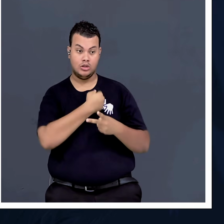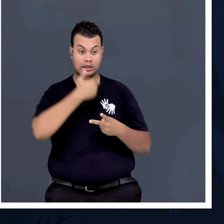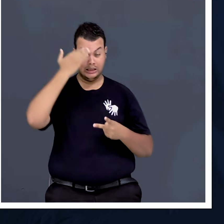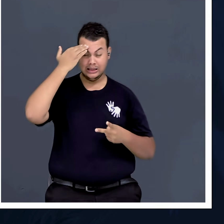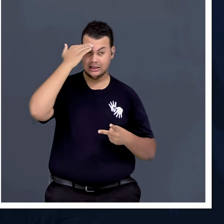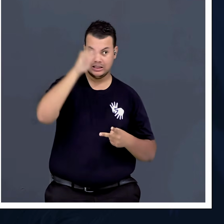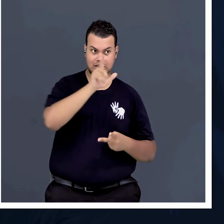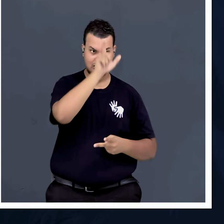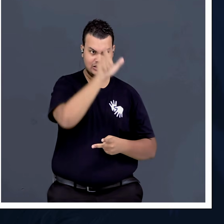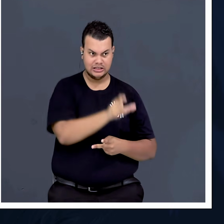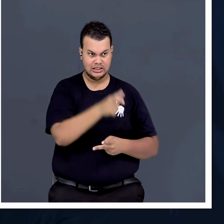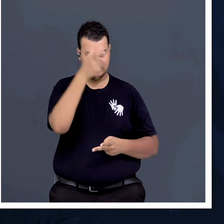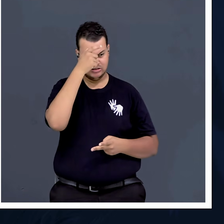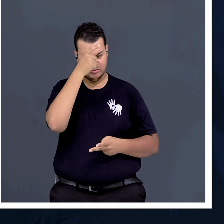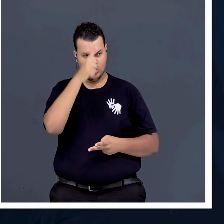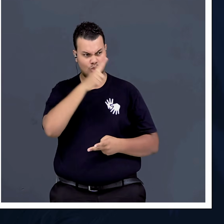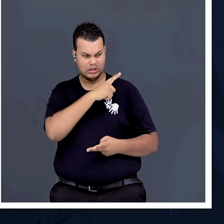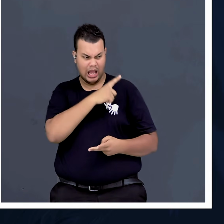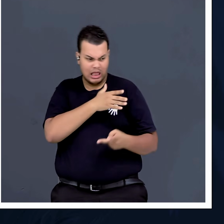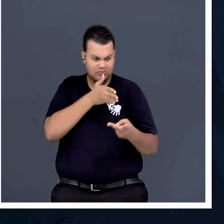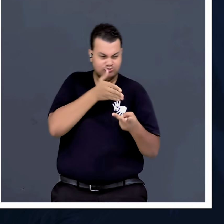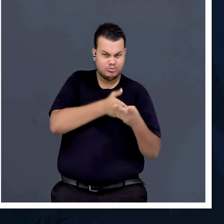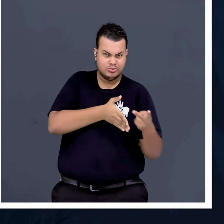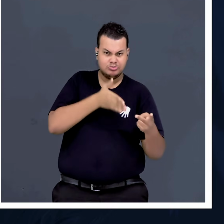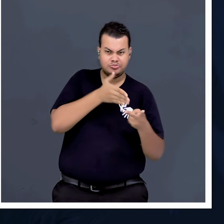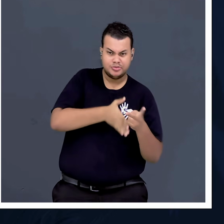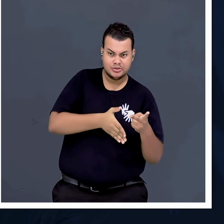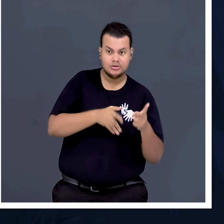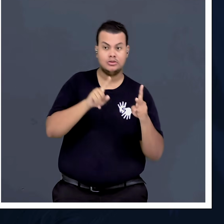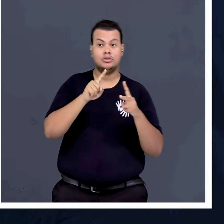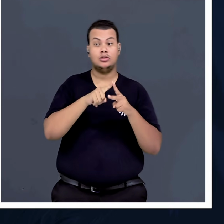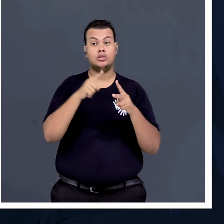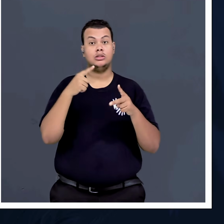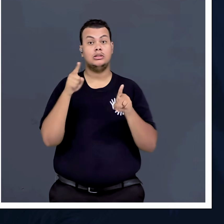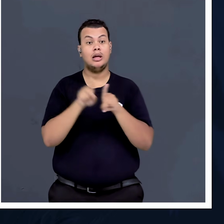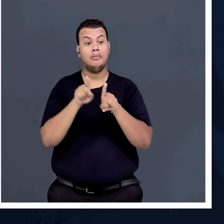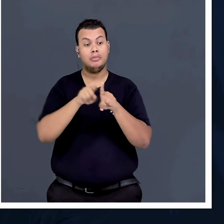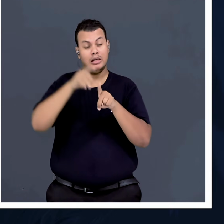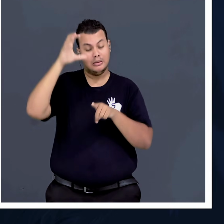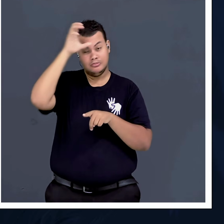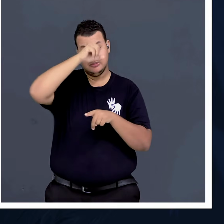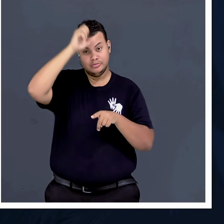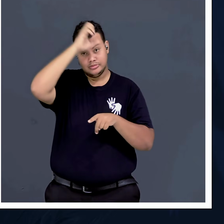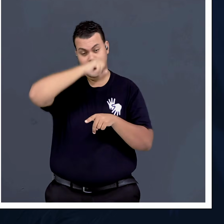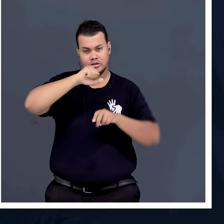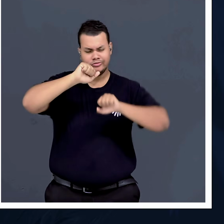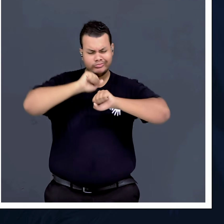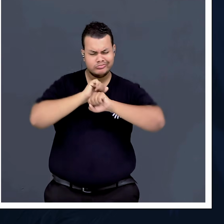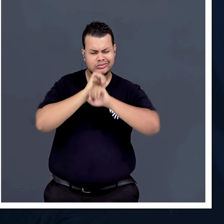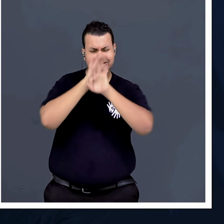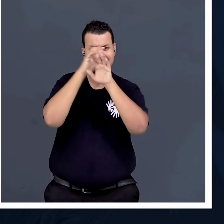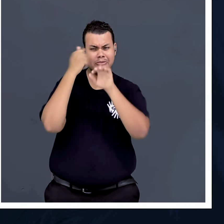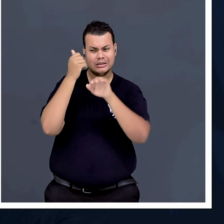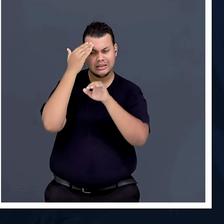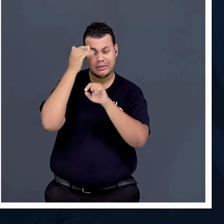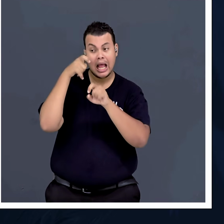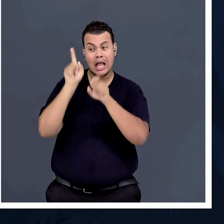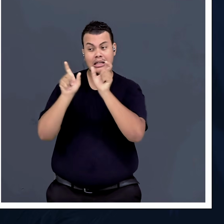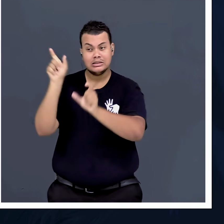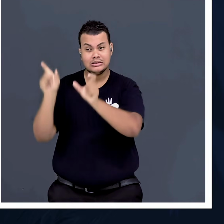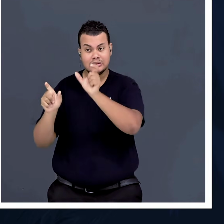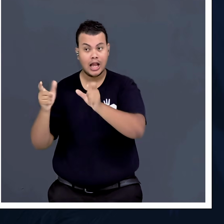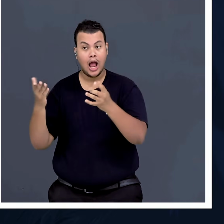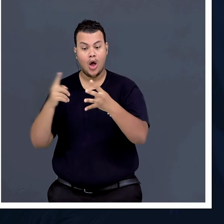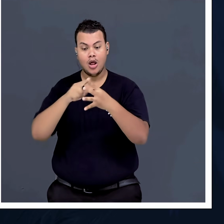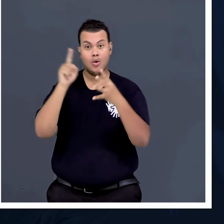nosso adversário, sim, ele é limitado, nós aprendemos a discernir os nossos relacionamentos. Agora,